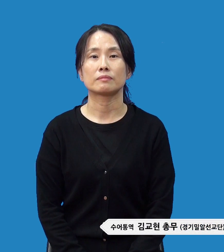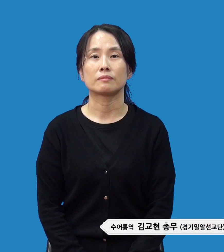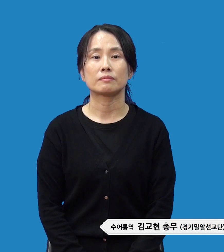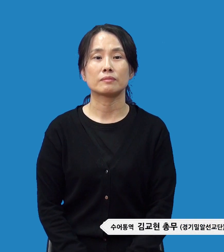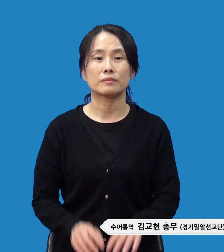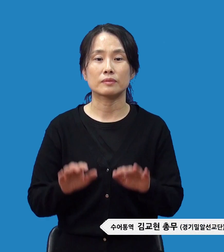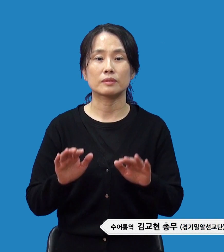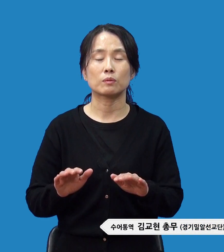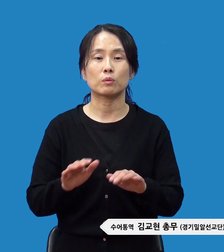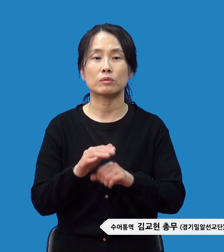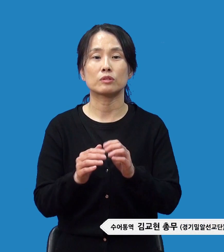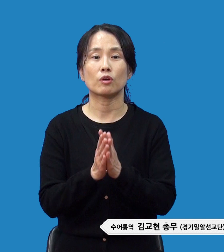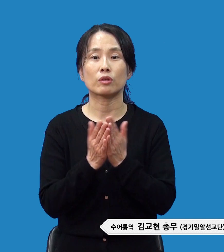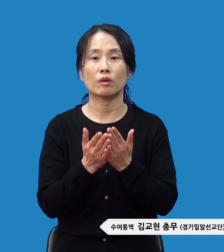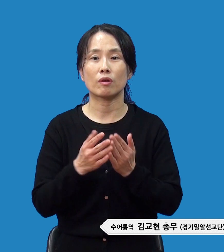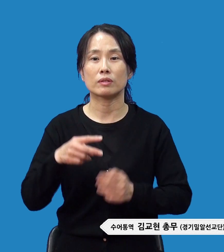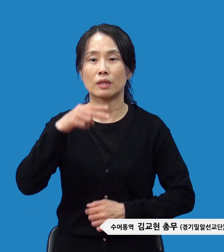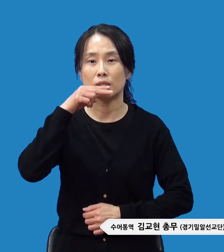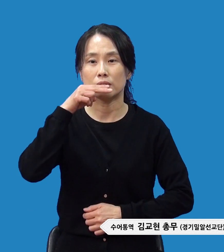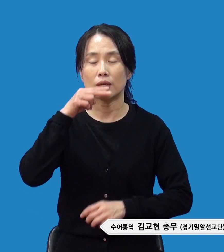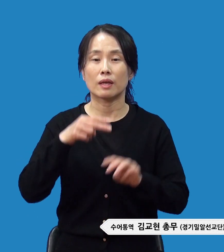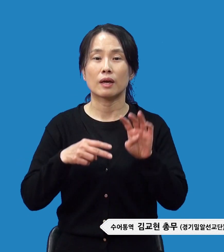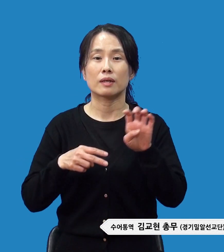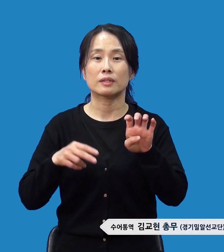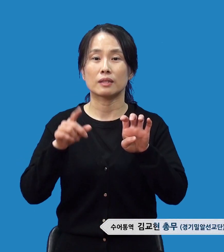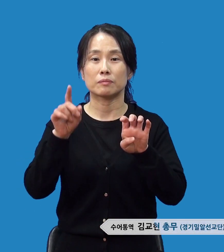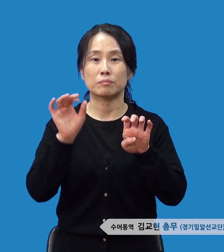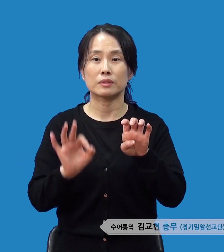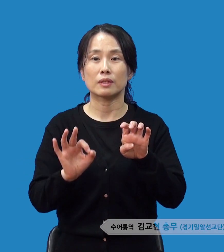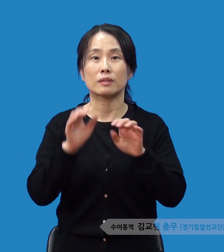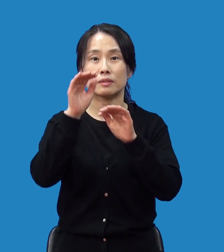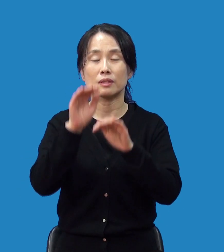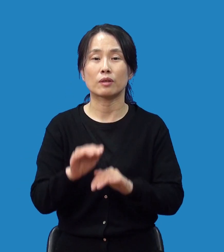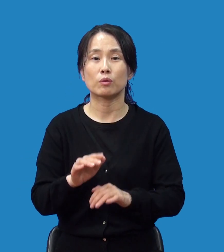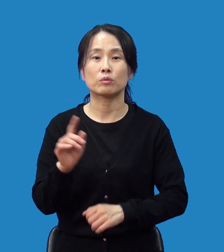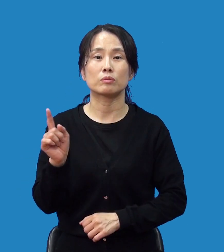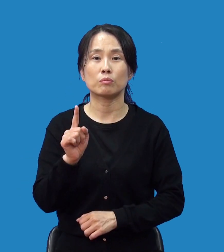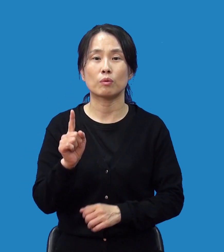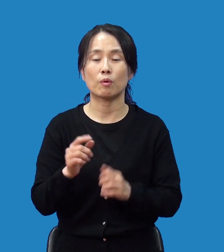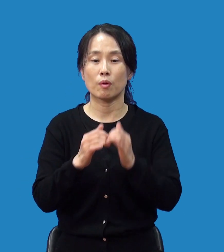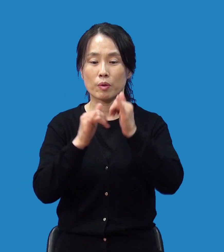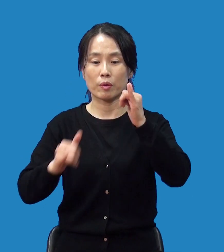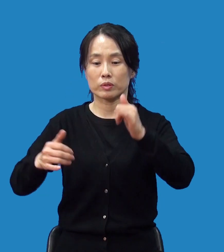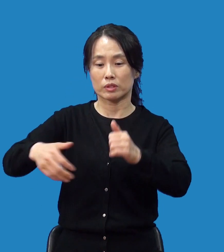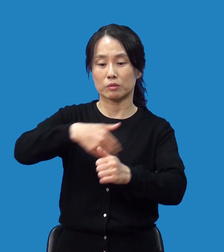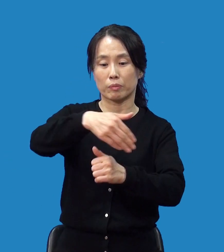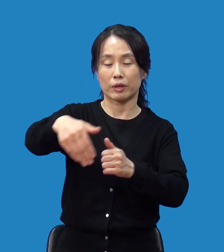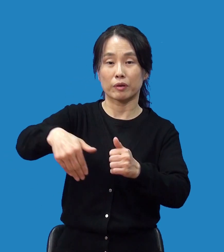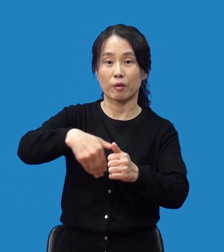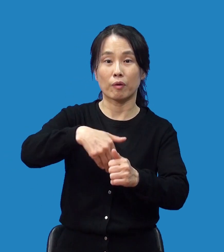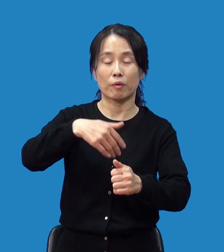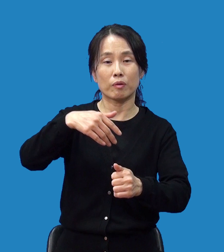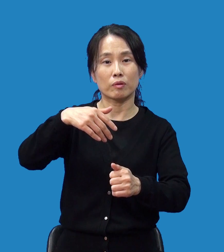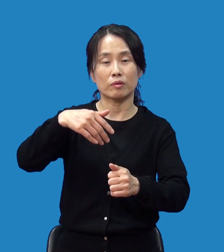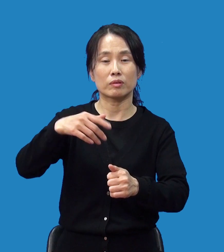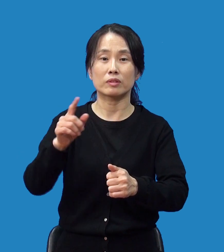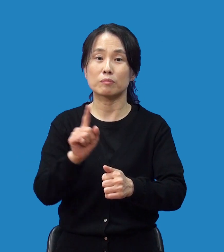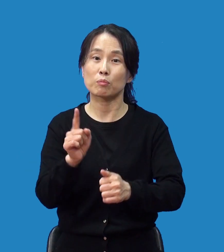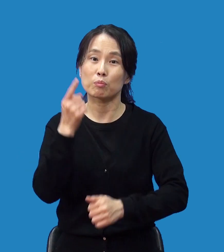오늘 본문 이사야 40장은 어떤 역사적인 배경을 가지고